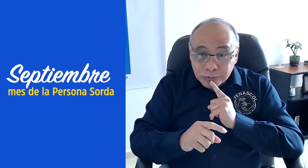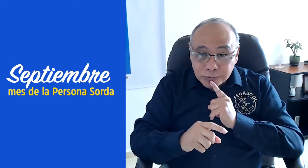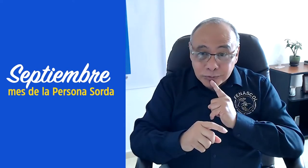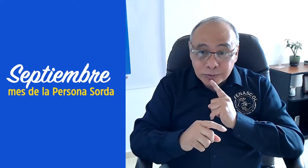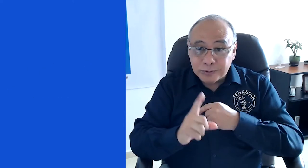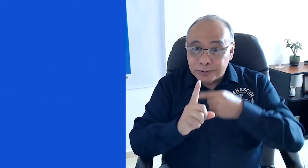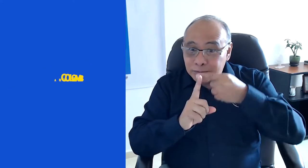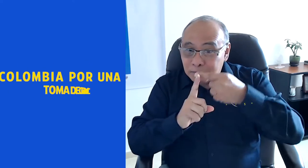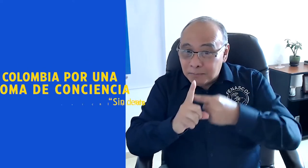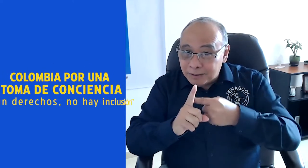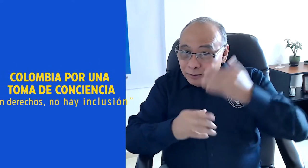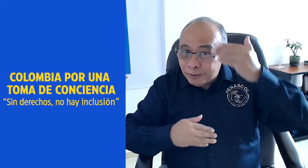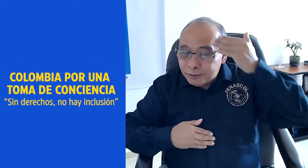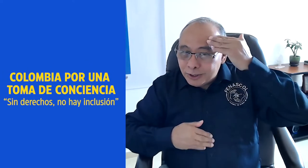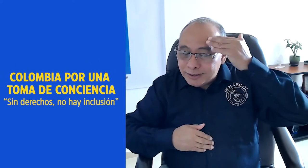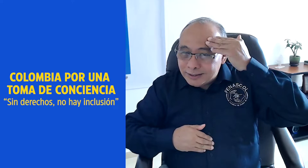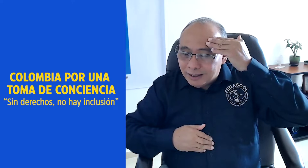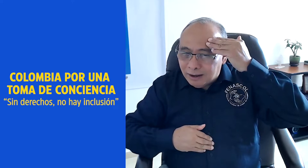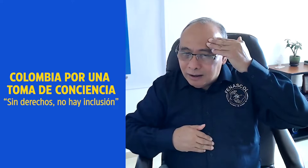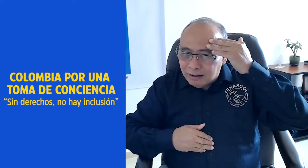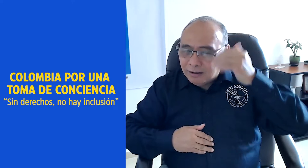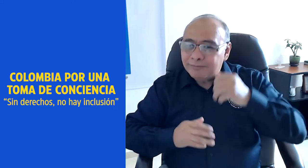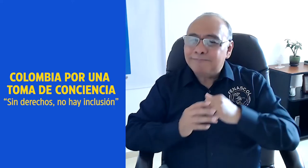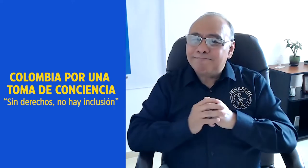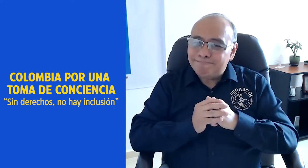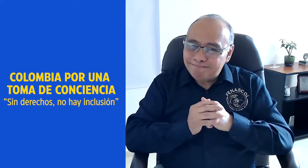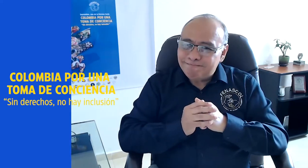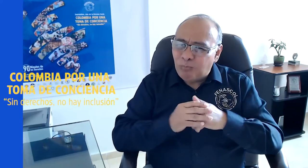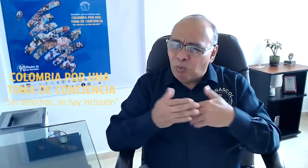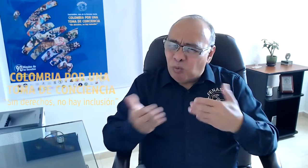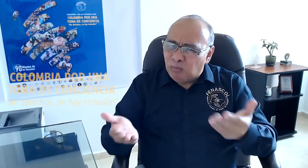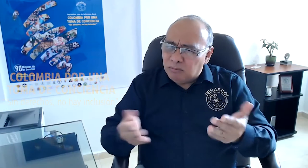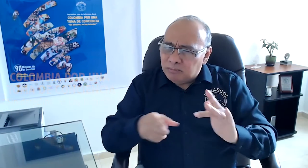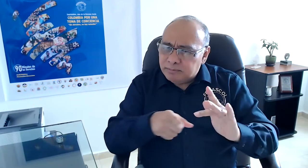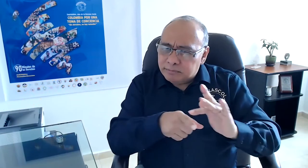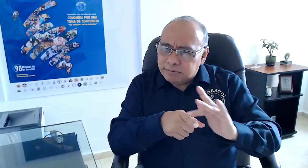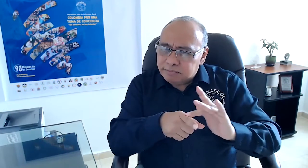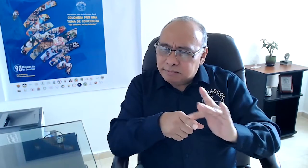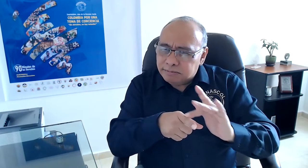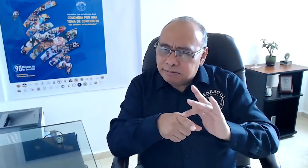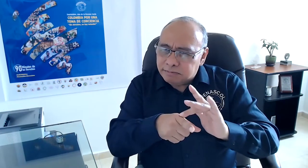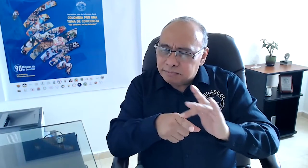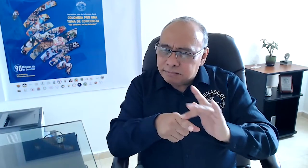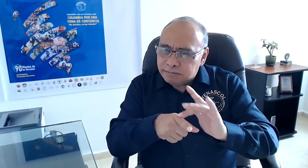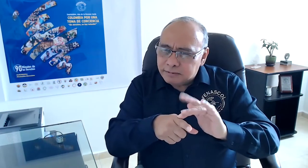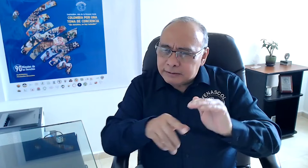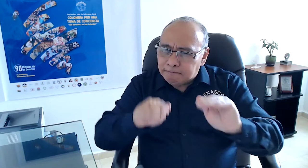Mes de las personas sordas. Mes por una toma de conciencia. ¿Y cómo vamos a llevarlo a